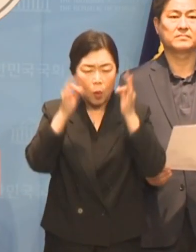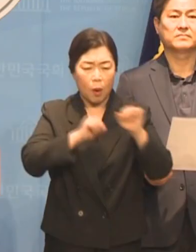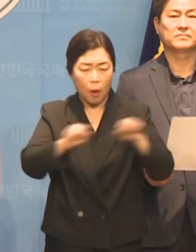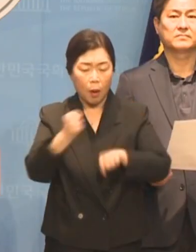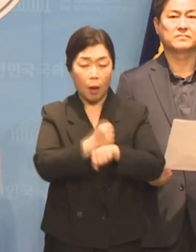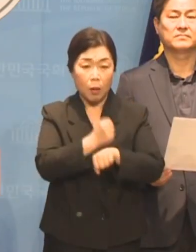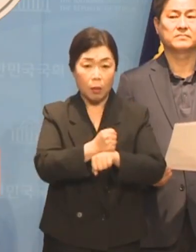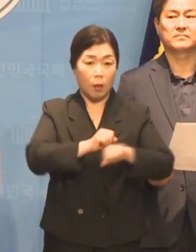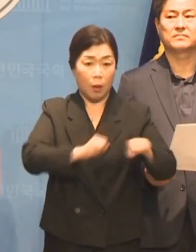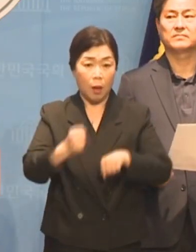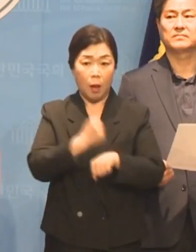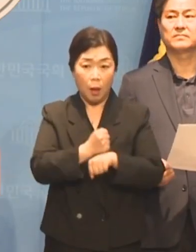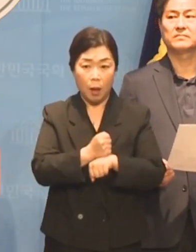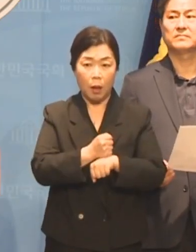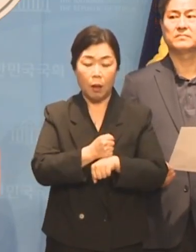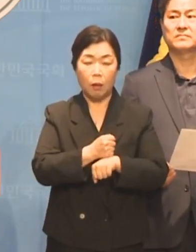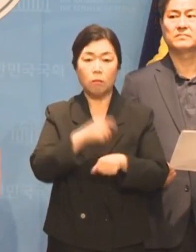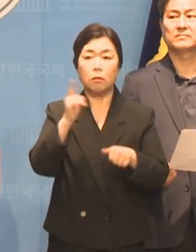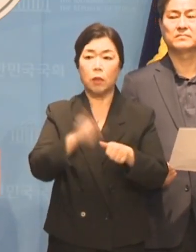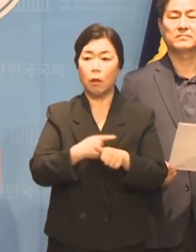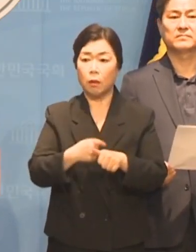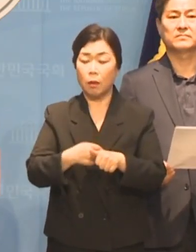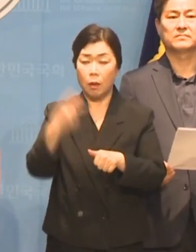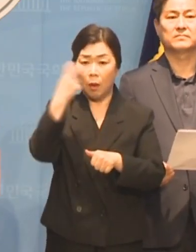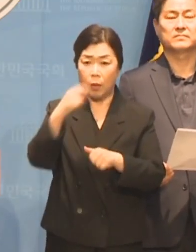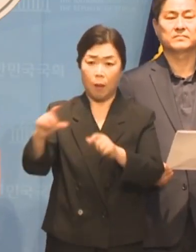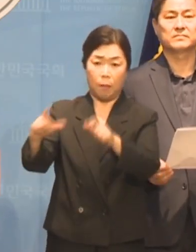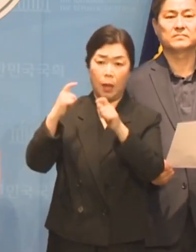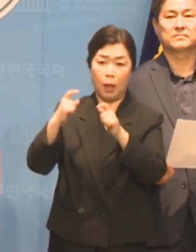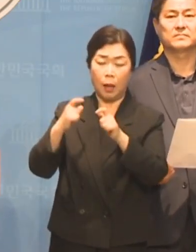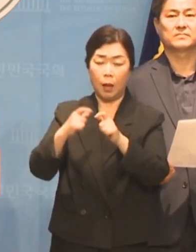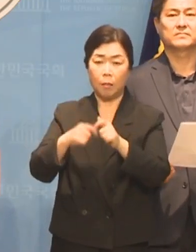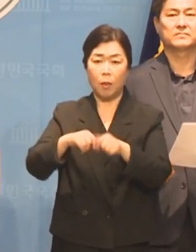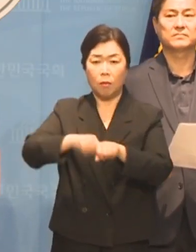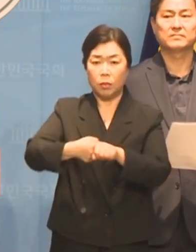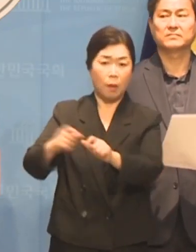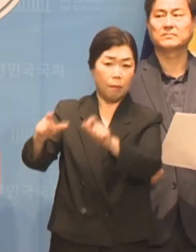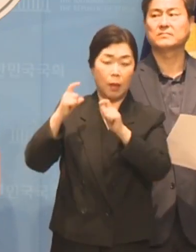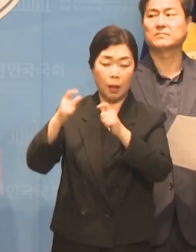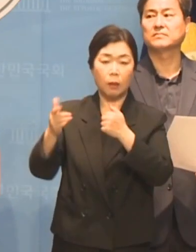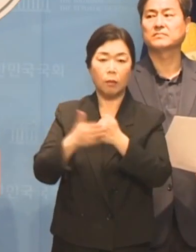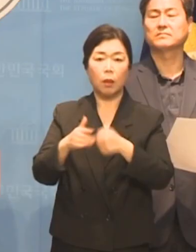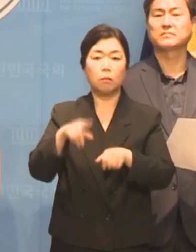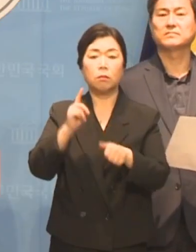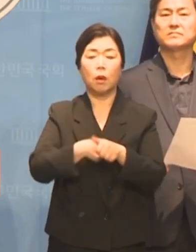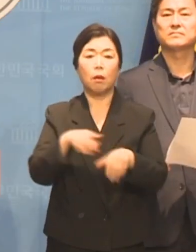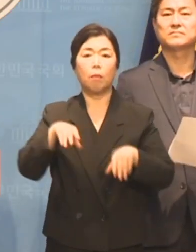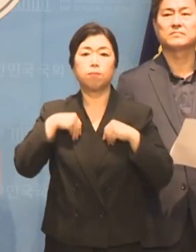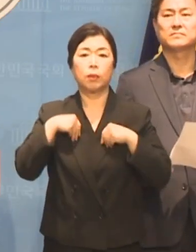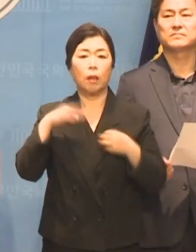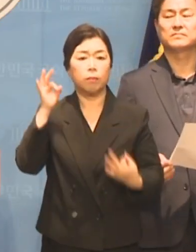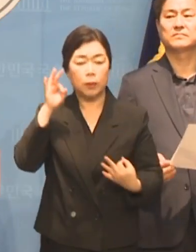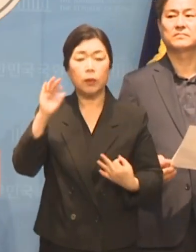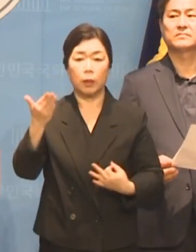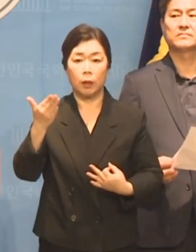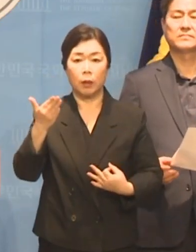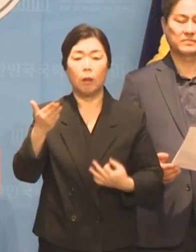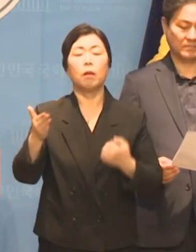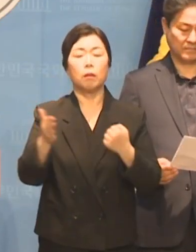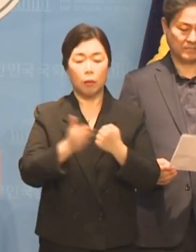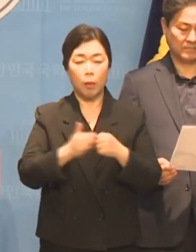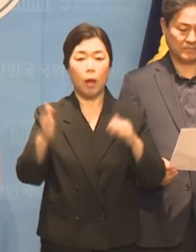노력들에 찬물을 끼얹고 주저앉히는 그런 역할을 했다는 것을 최재 감사원장과